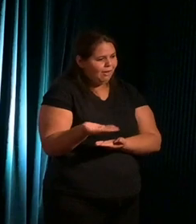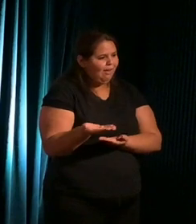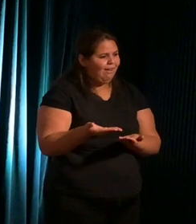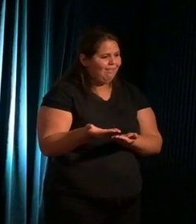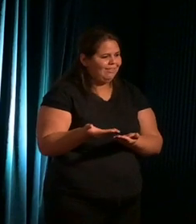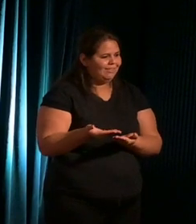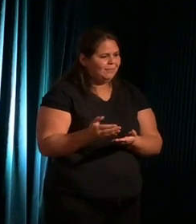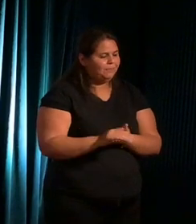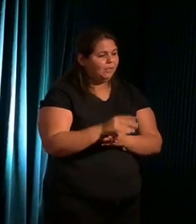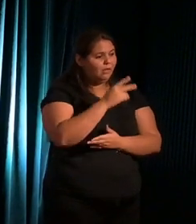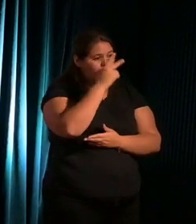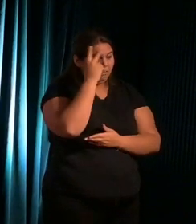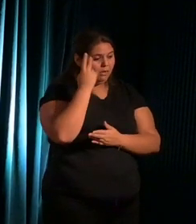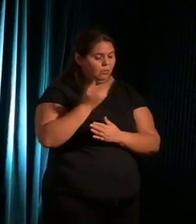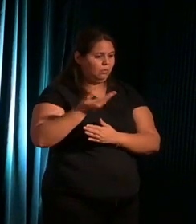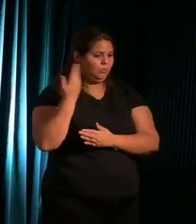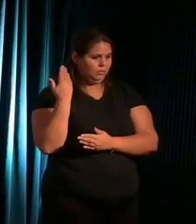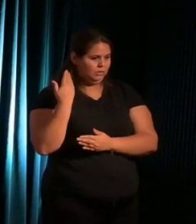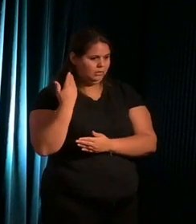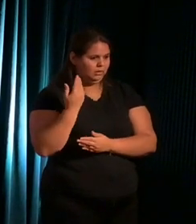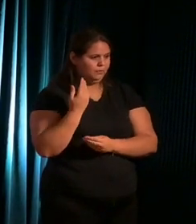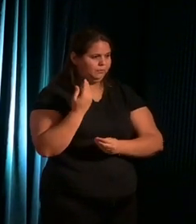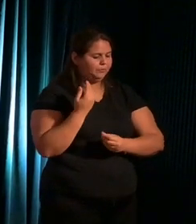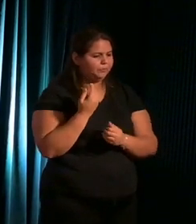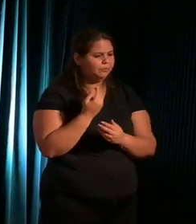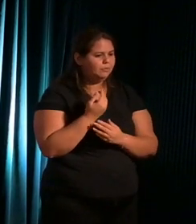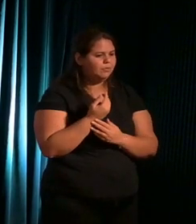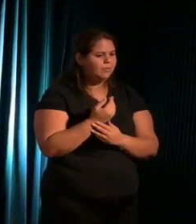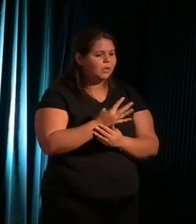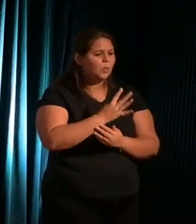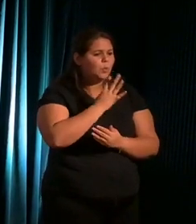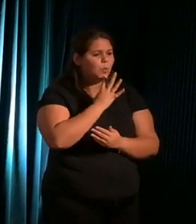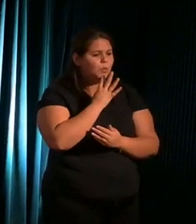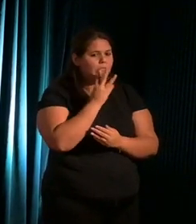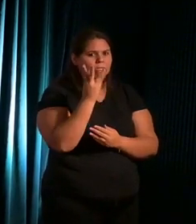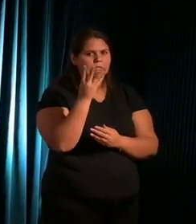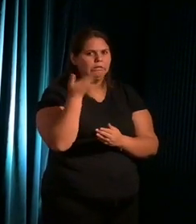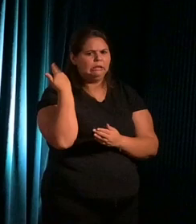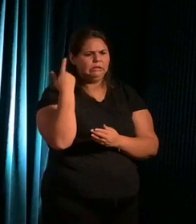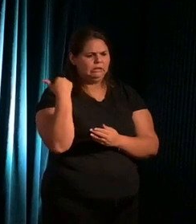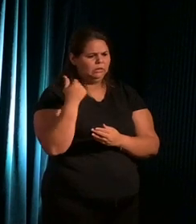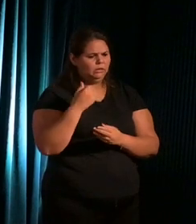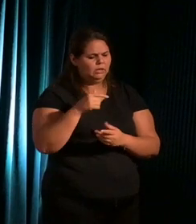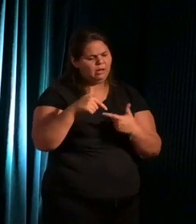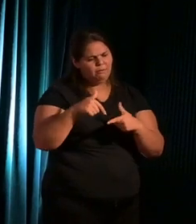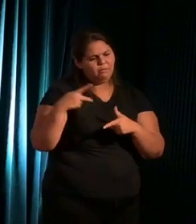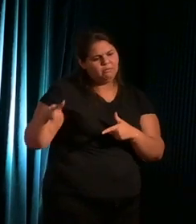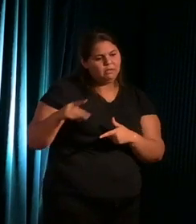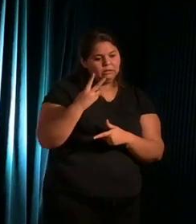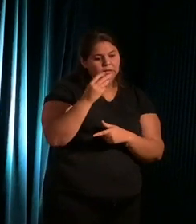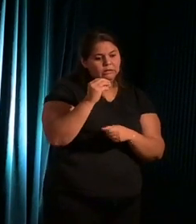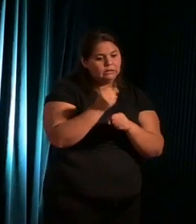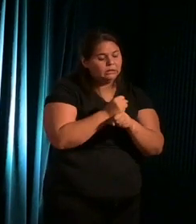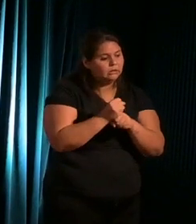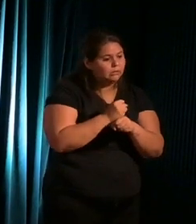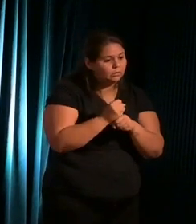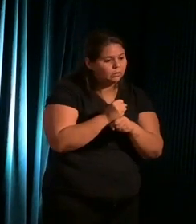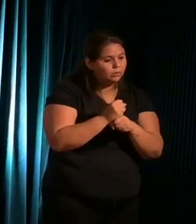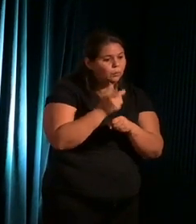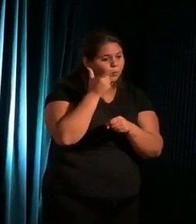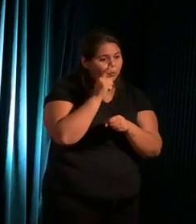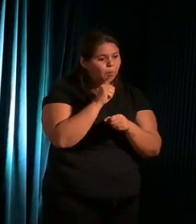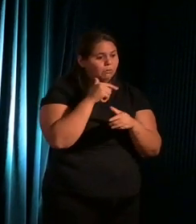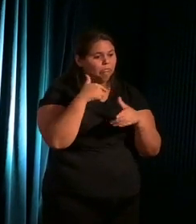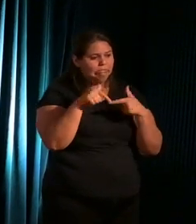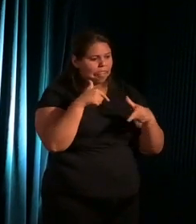vivenciou e teve oportunidade, na verdade, nos últimos quase que 30 anos, né, de entrar no campo